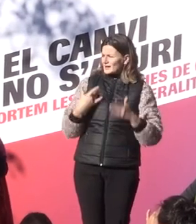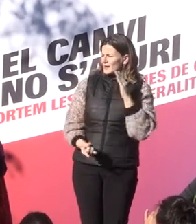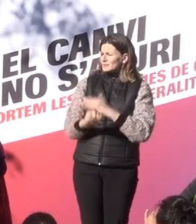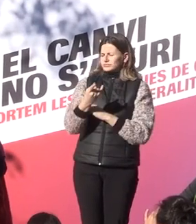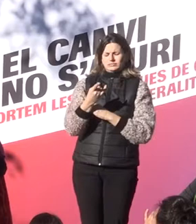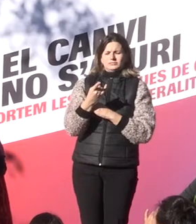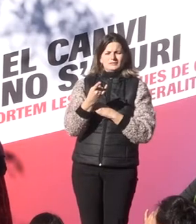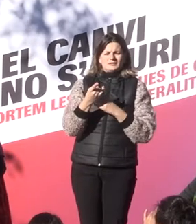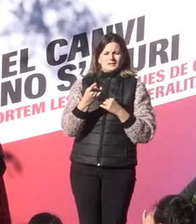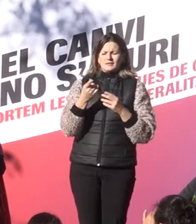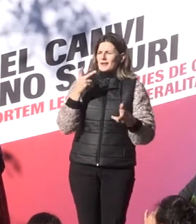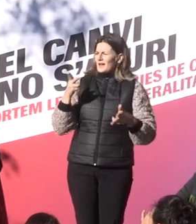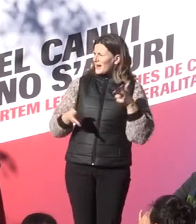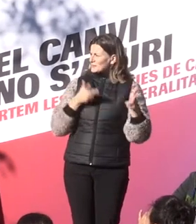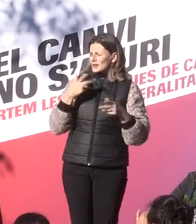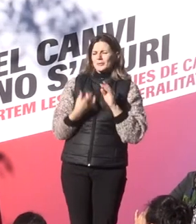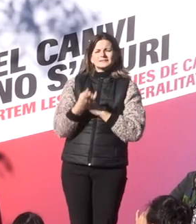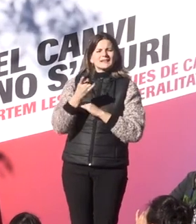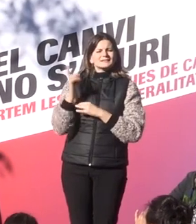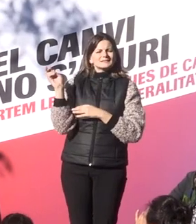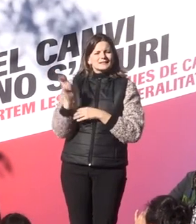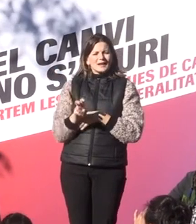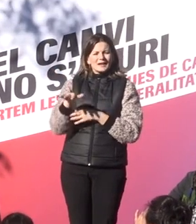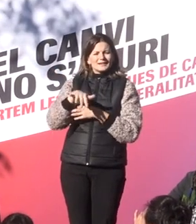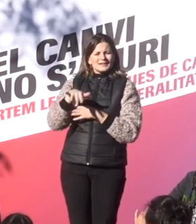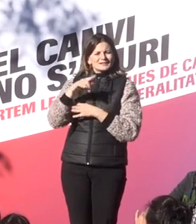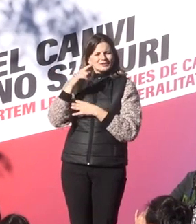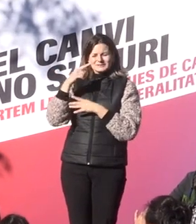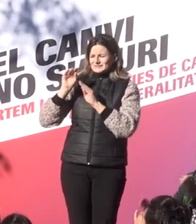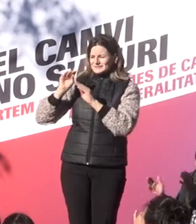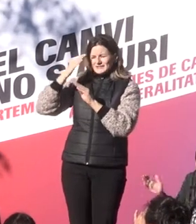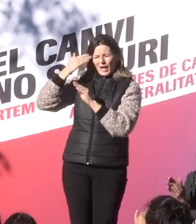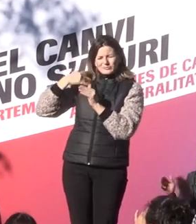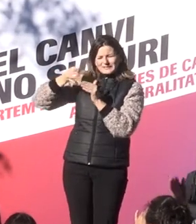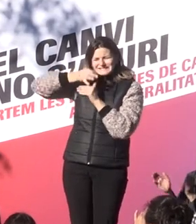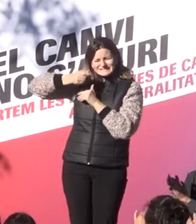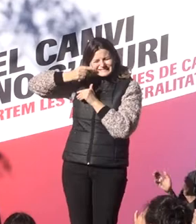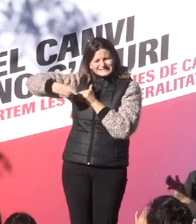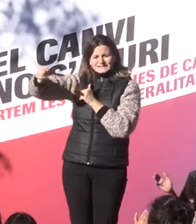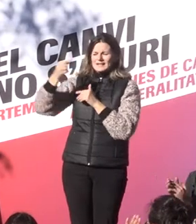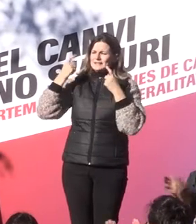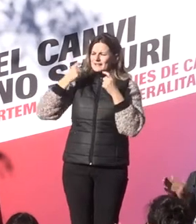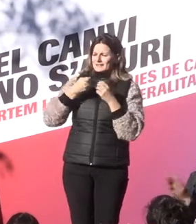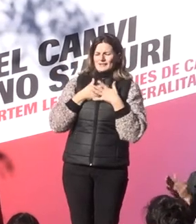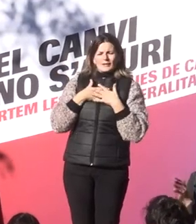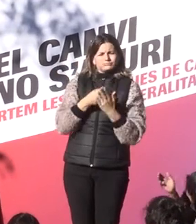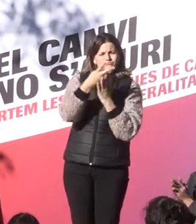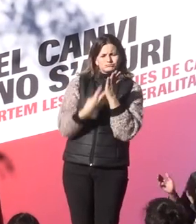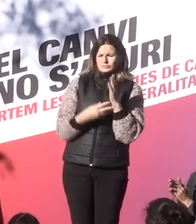aparecer candidatas indígenas que vienen del municipalismo y que se postulan como candidatas a la presidencia de la